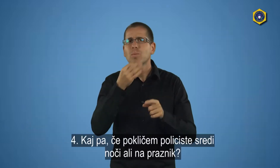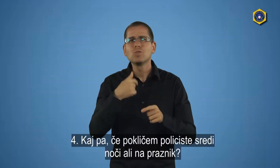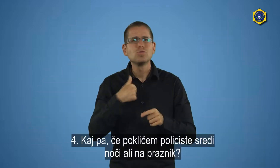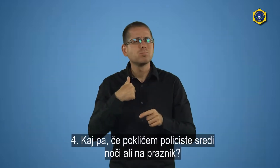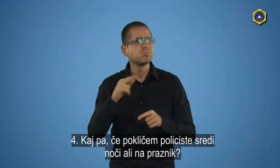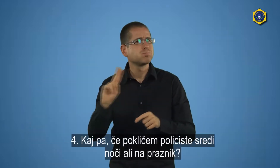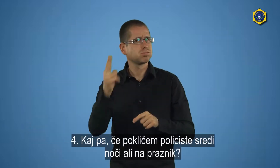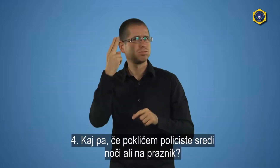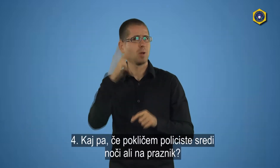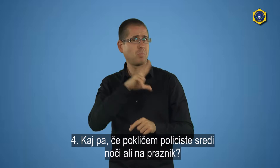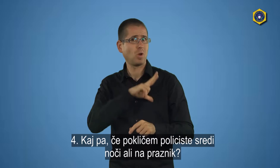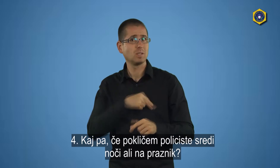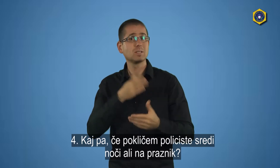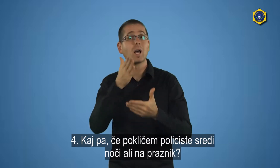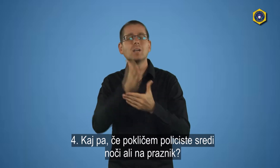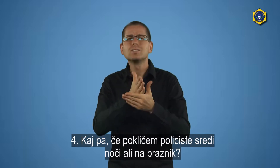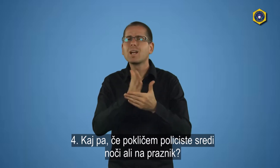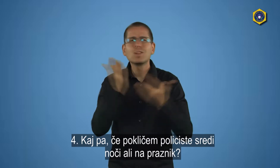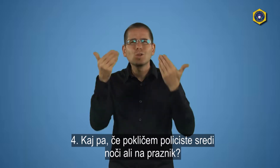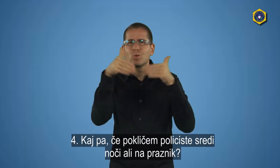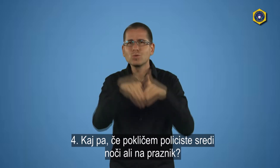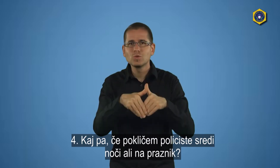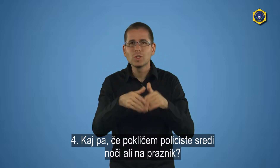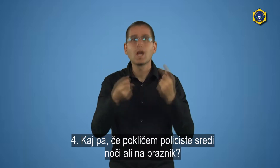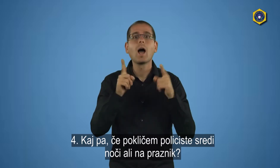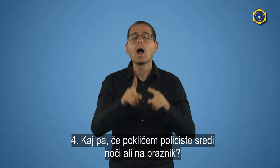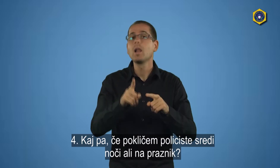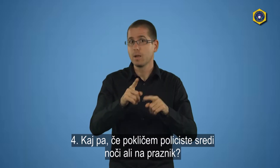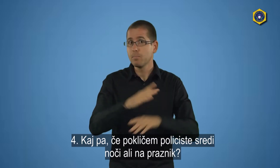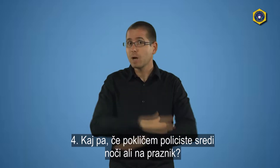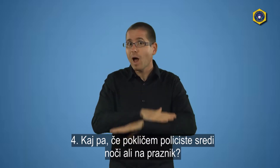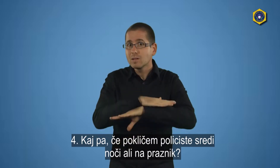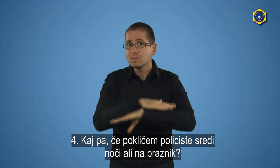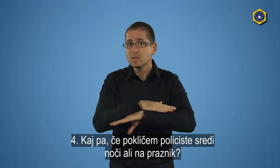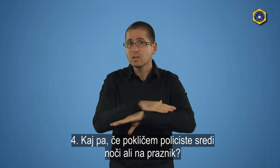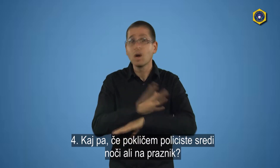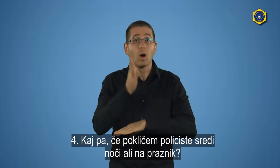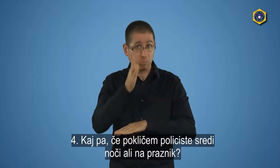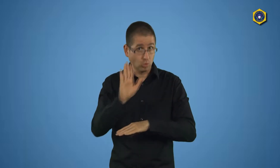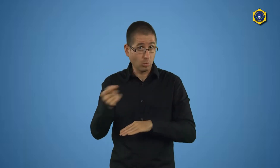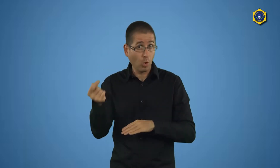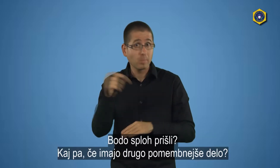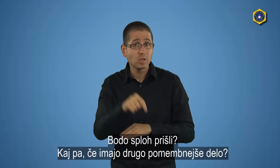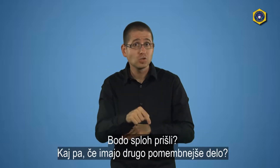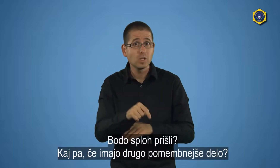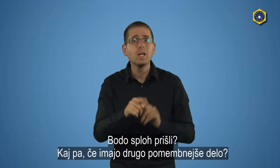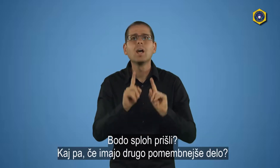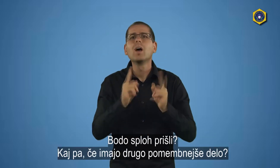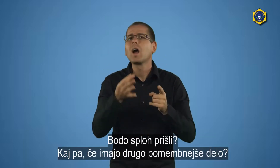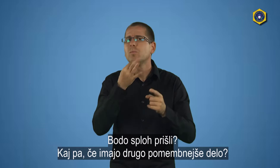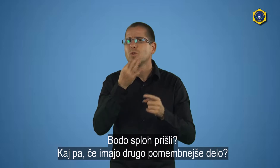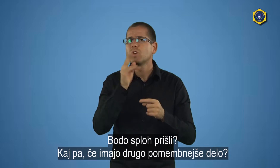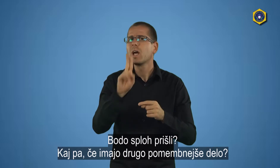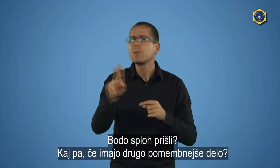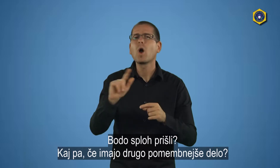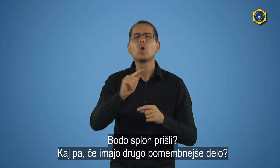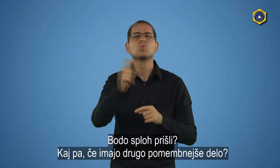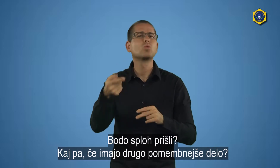če pokličem policiste sredi noči ali na praznik? Bodo sploh prišli? Kaj pa, če imajo